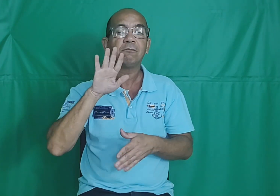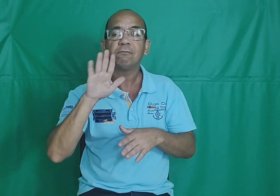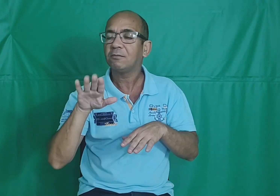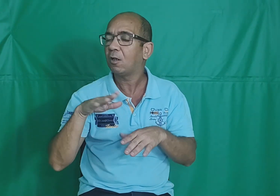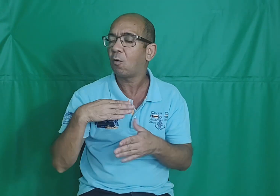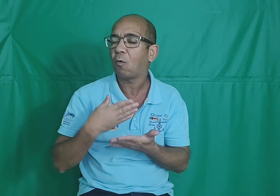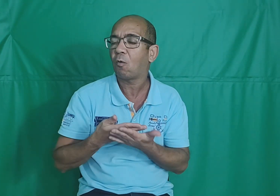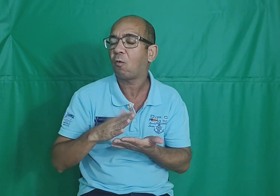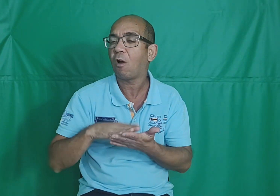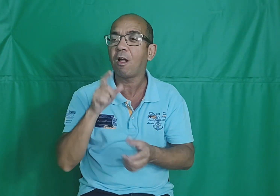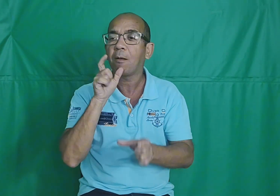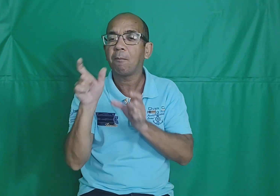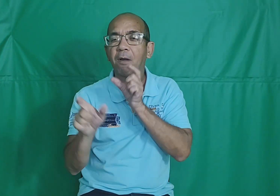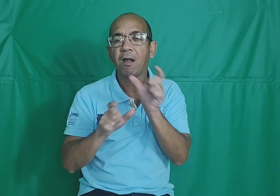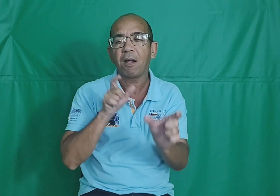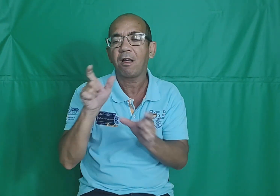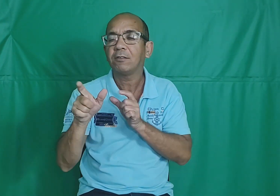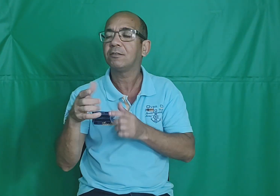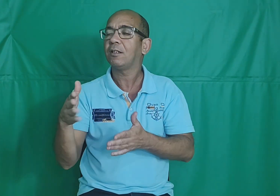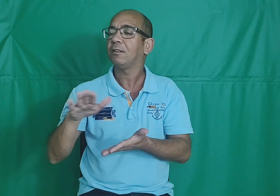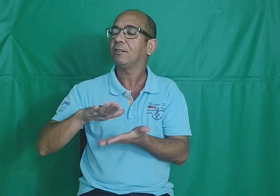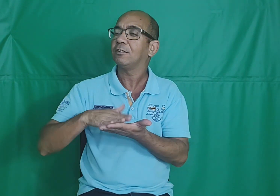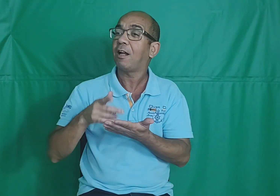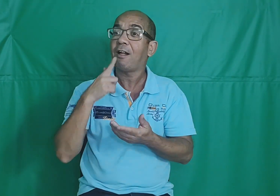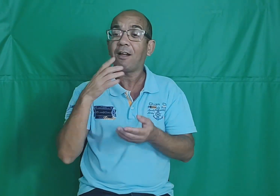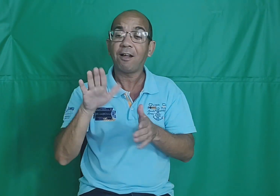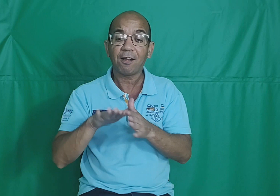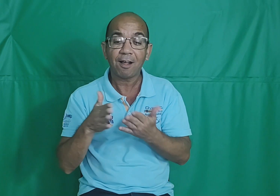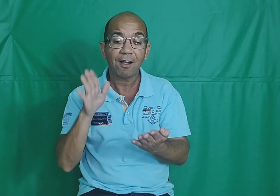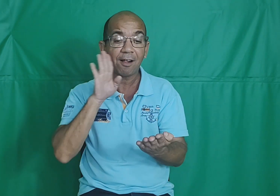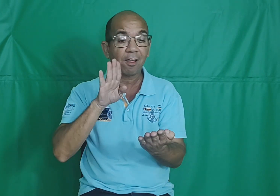Elas me ajudam a entender algumas palavras religiosas que ainda tenho dificuldade.